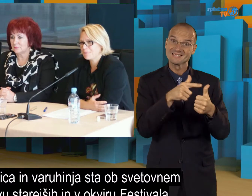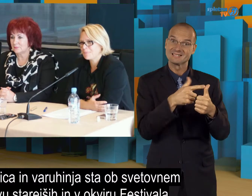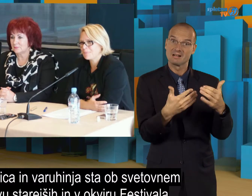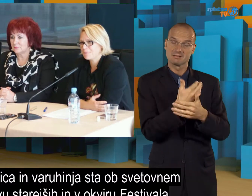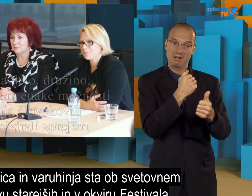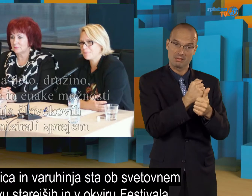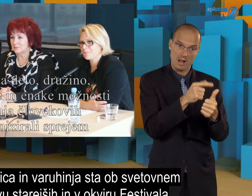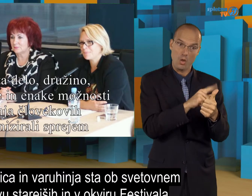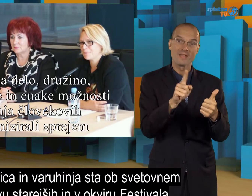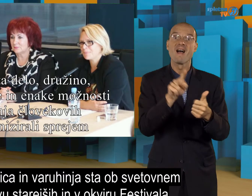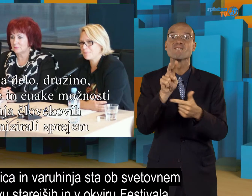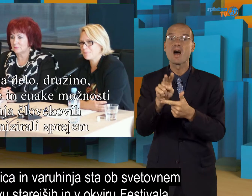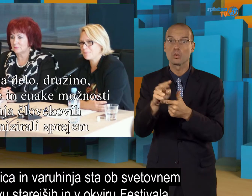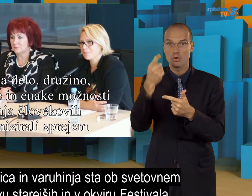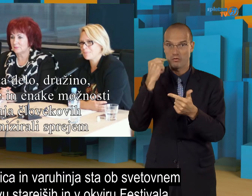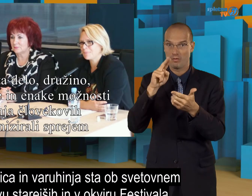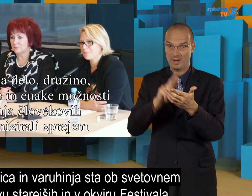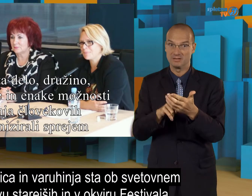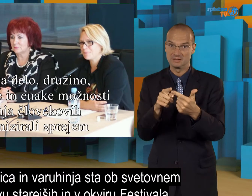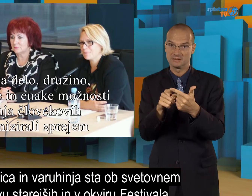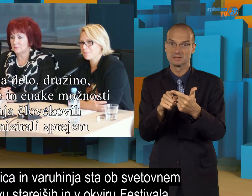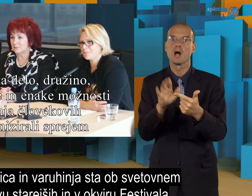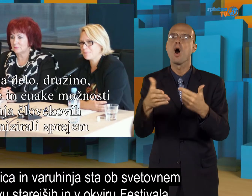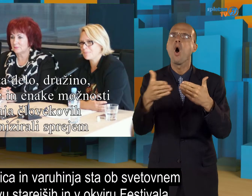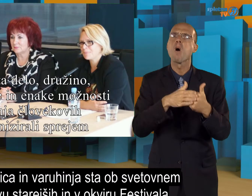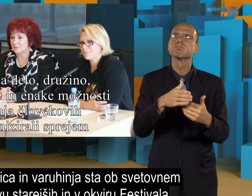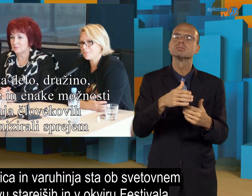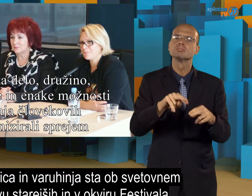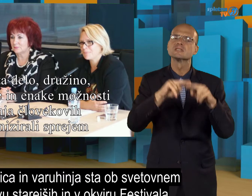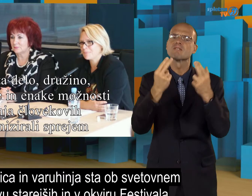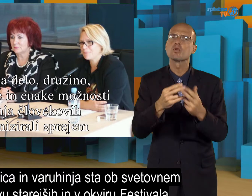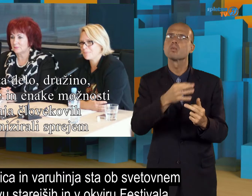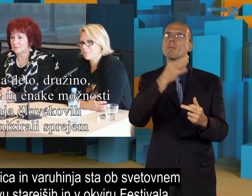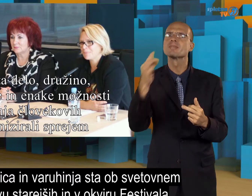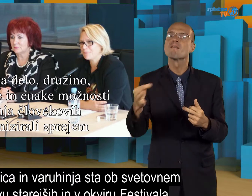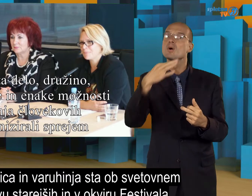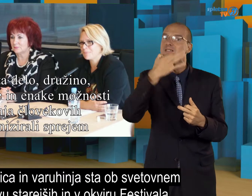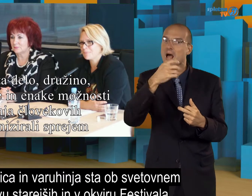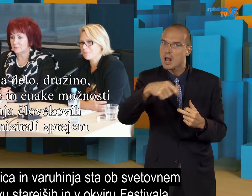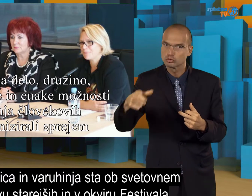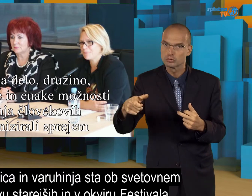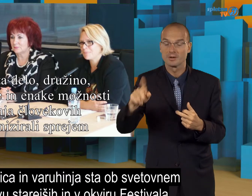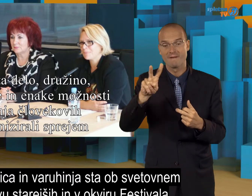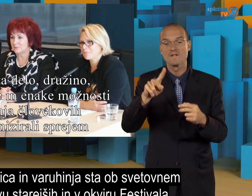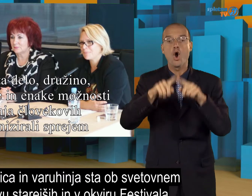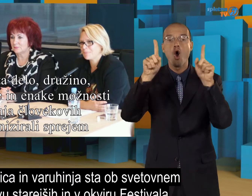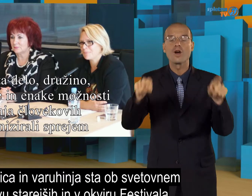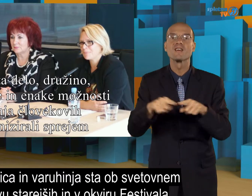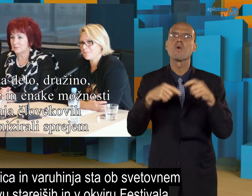Ministrica in varuhinja sta ob svetovnem dnevu starejših in v okviru festivala za tretje življenjsko obdobje pripravili sprejem